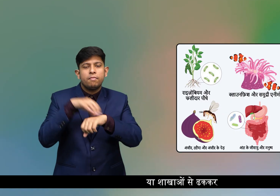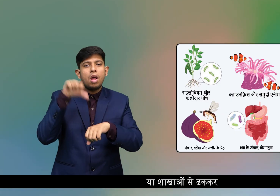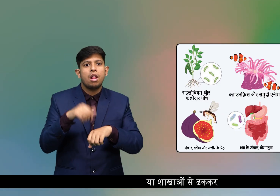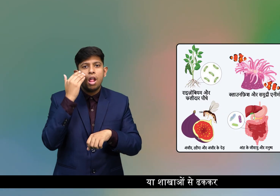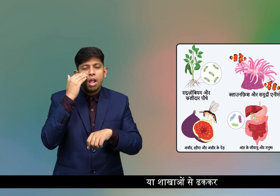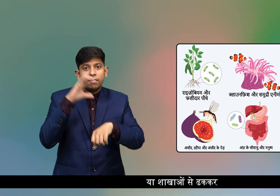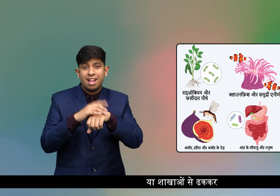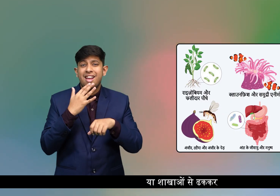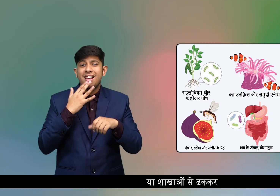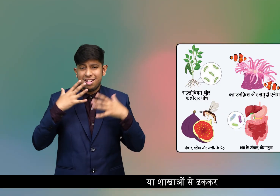ढककर